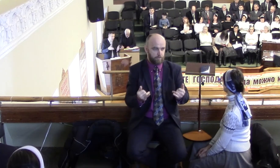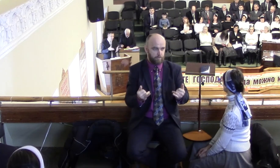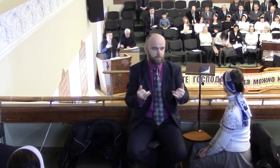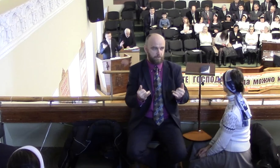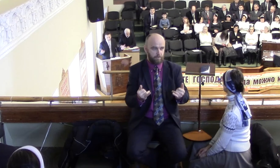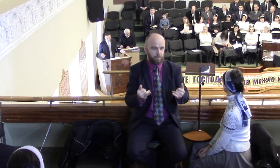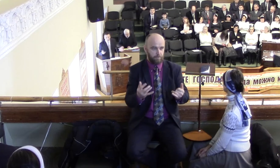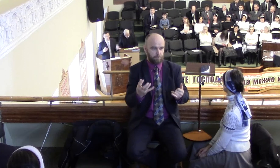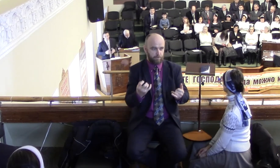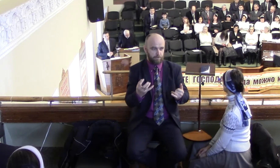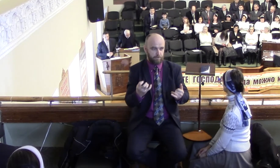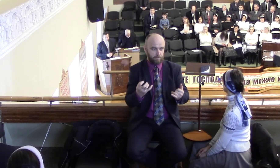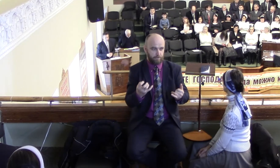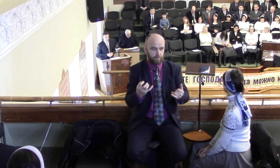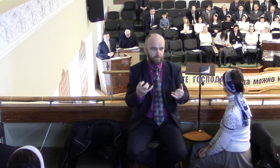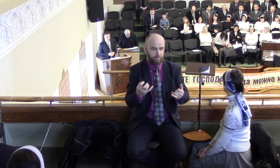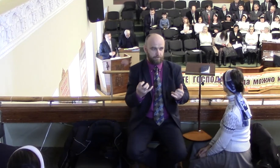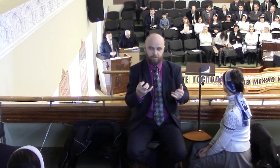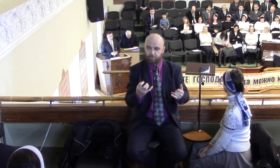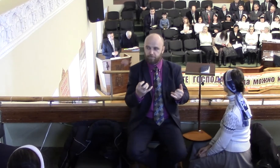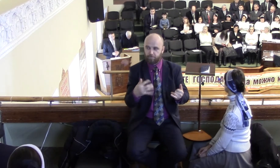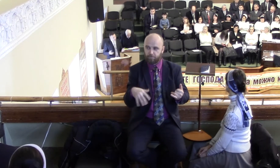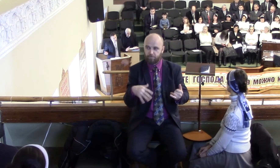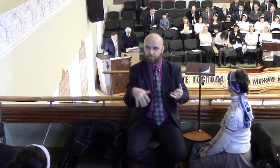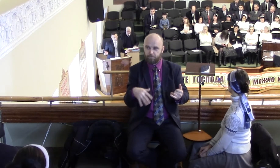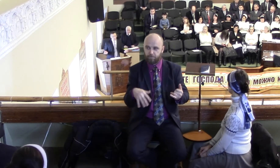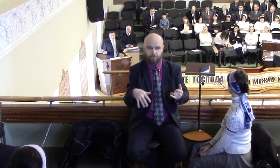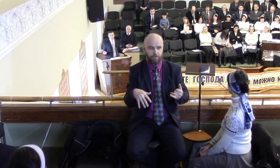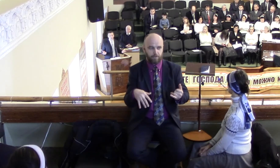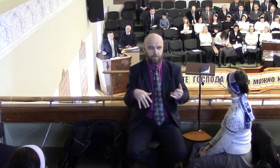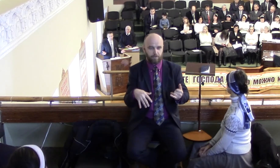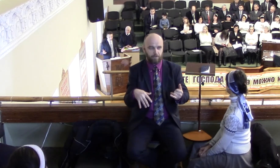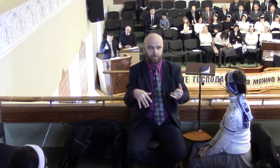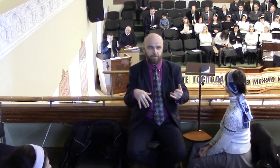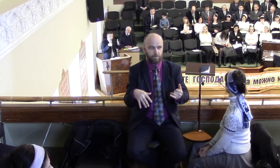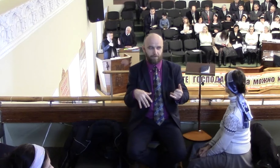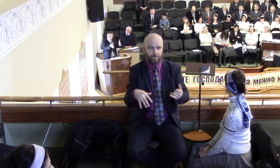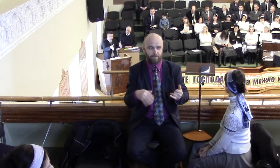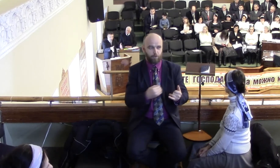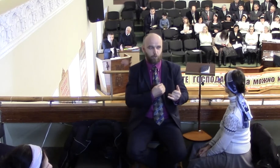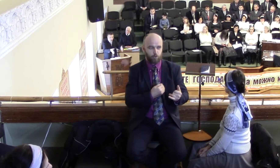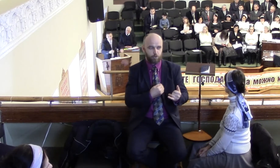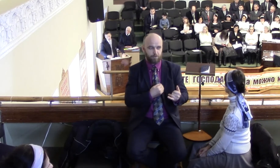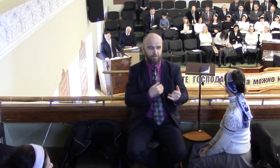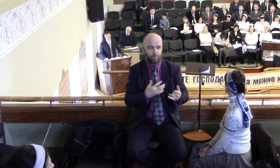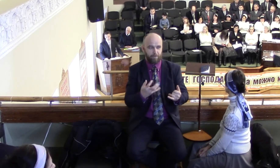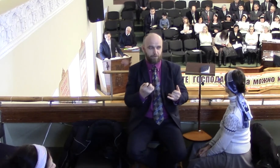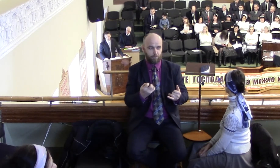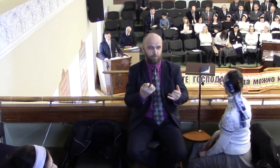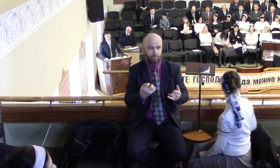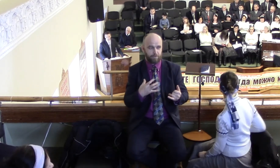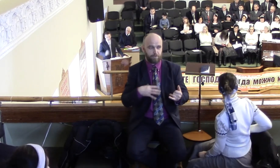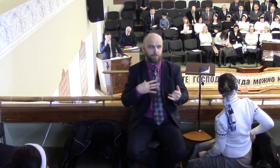читаем 70, 80 лет. Но для чего это все? Для чего Господь дает жизнь